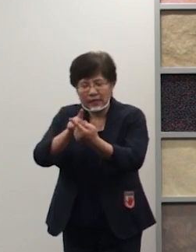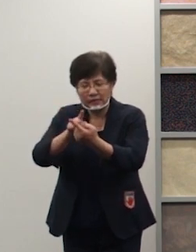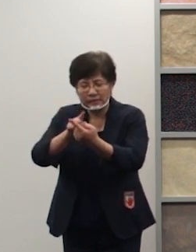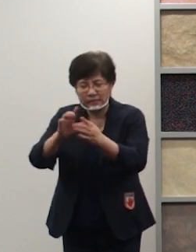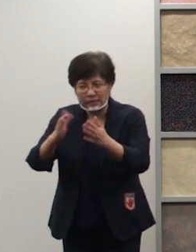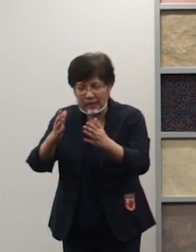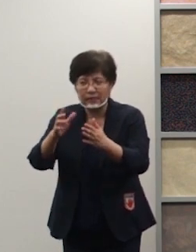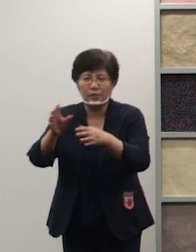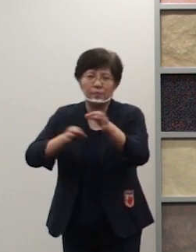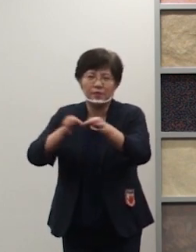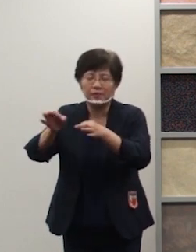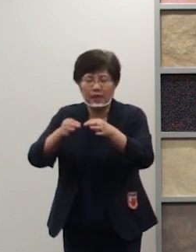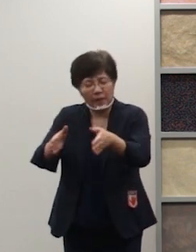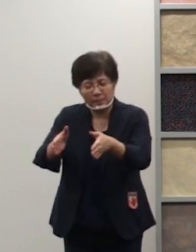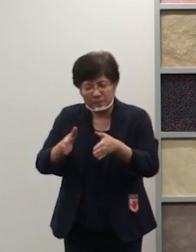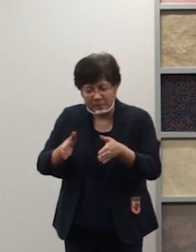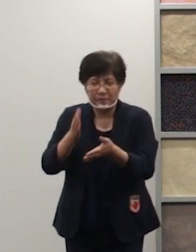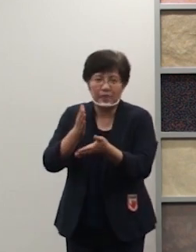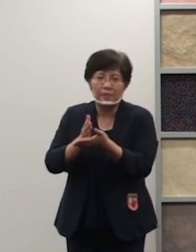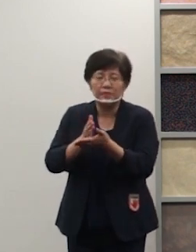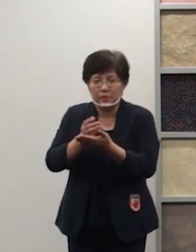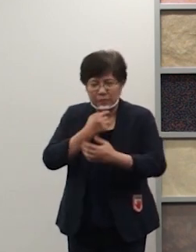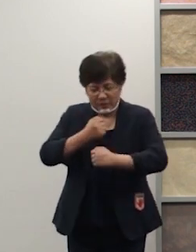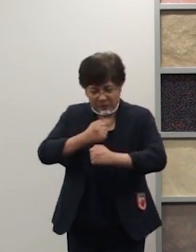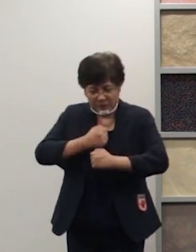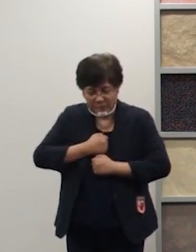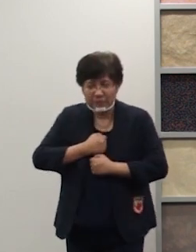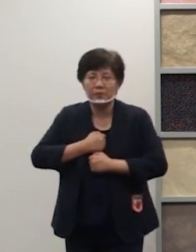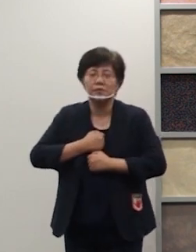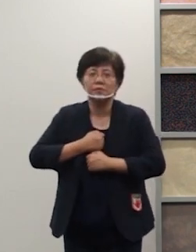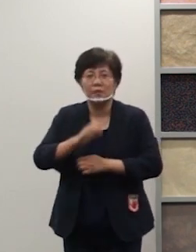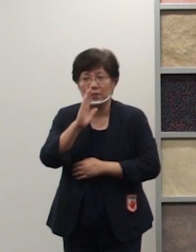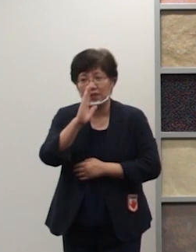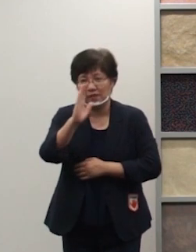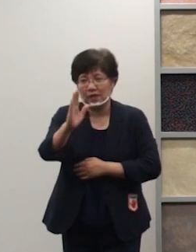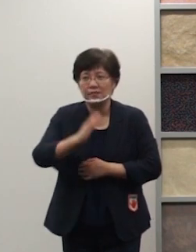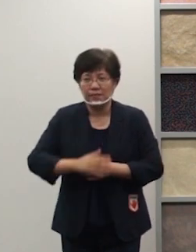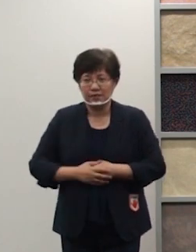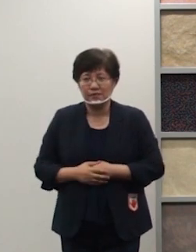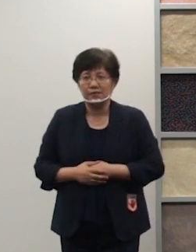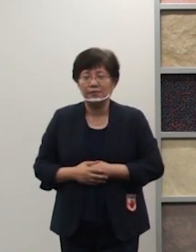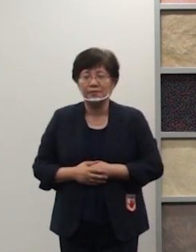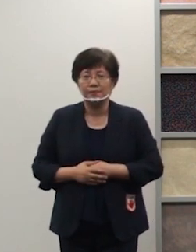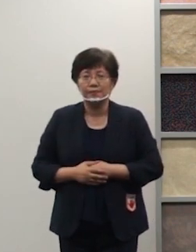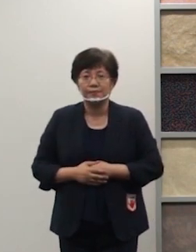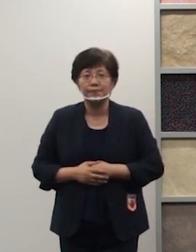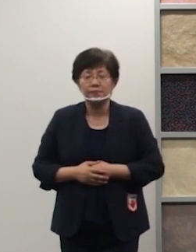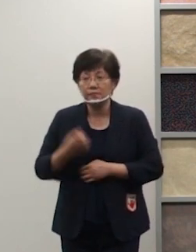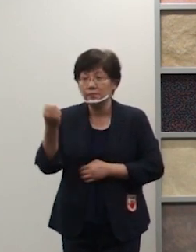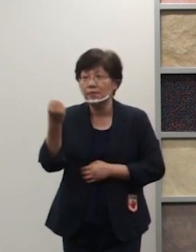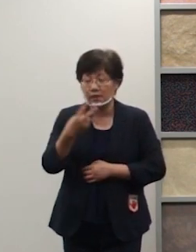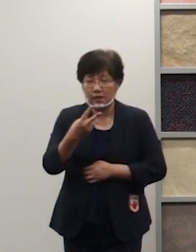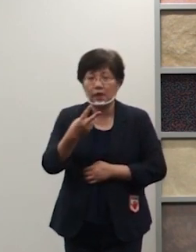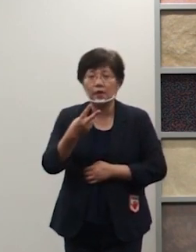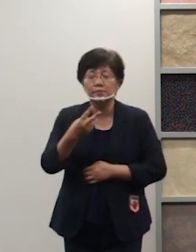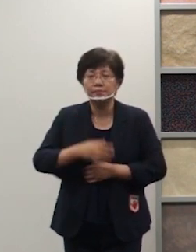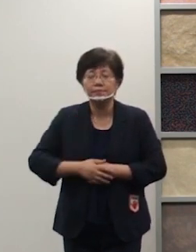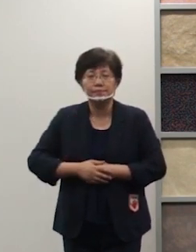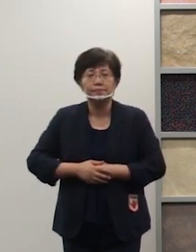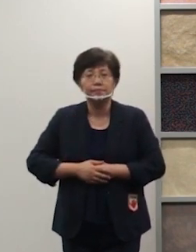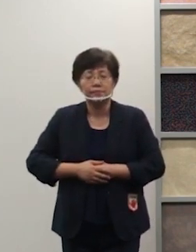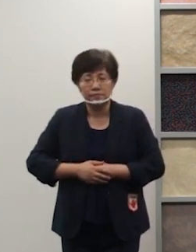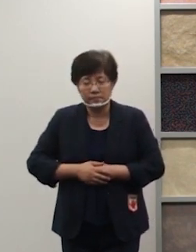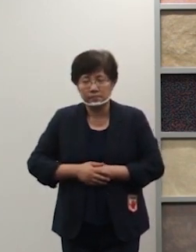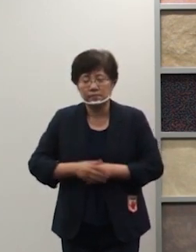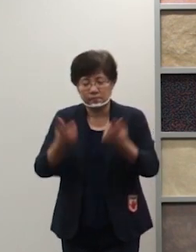ひとも避けていただくなど、より一層注意して行動をしていただくようお願いを申し上げます。合わせて日常から人